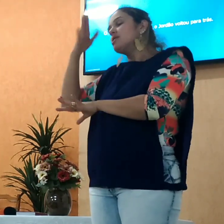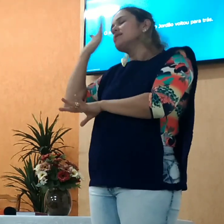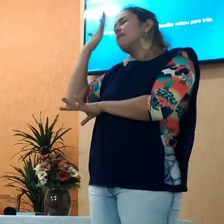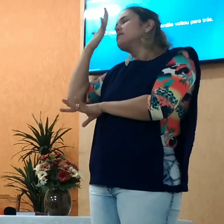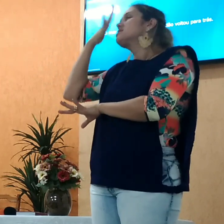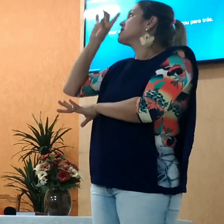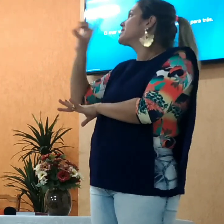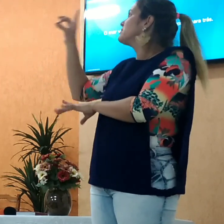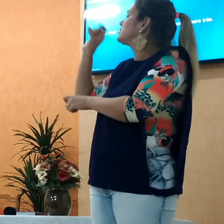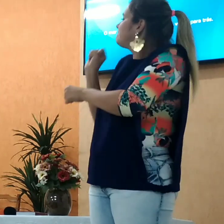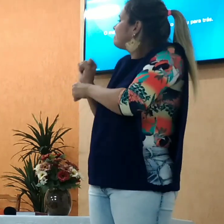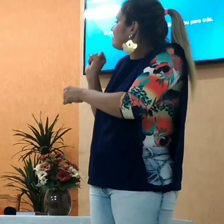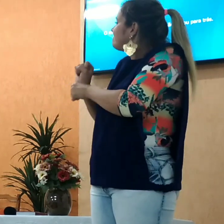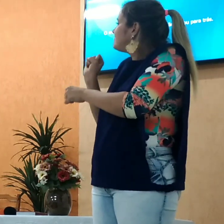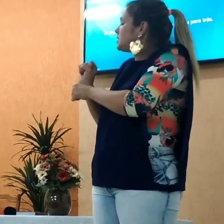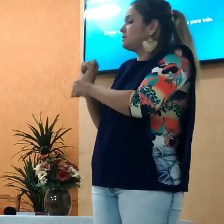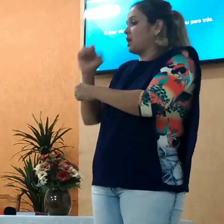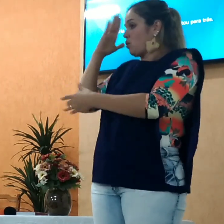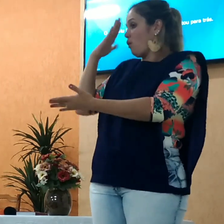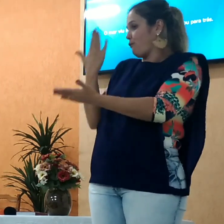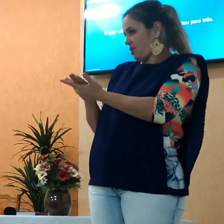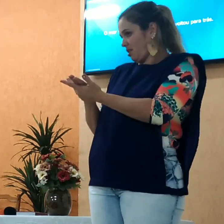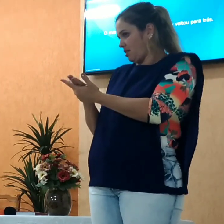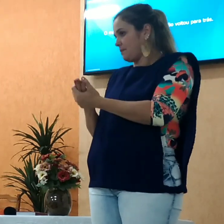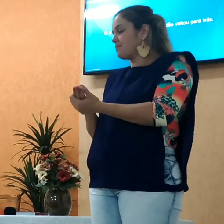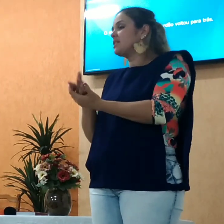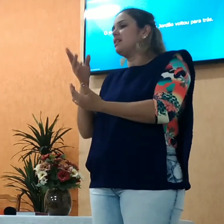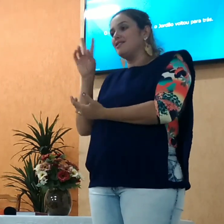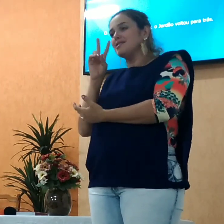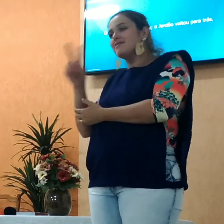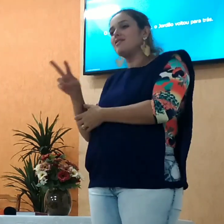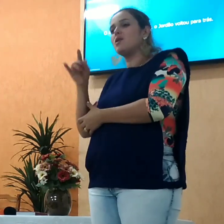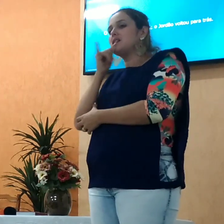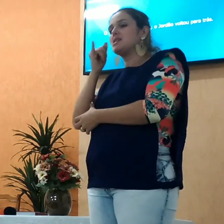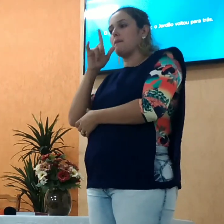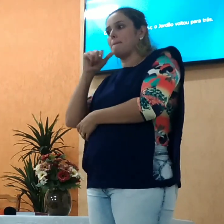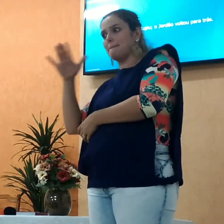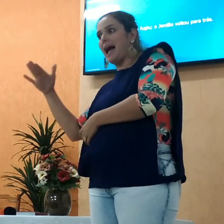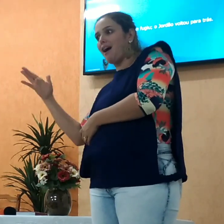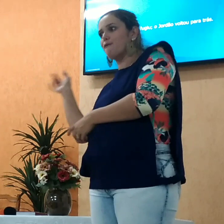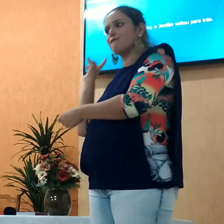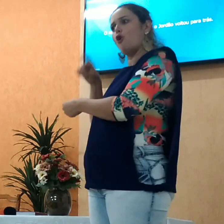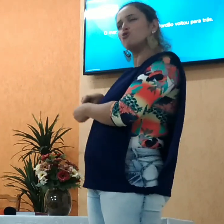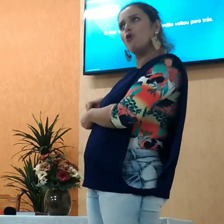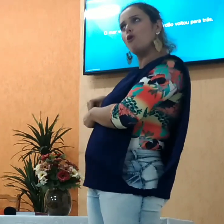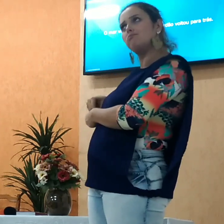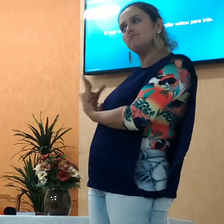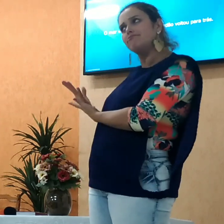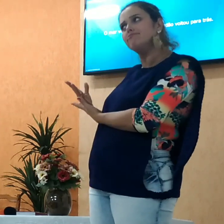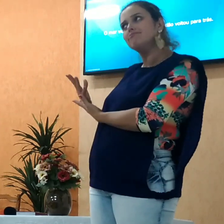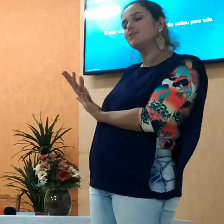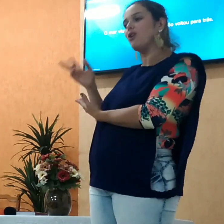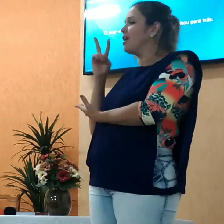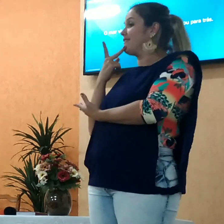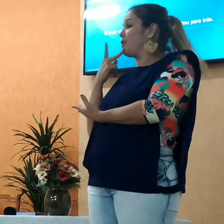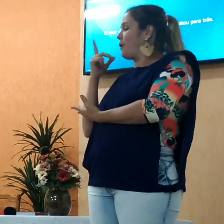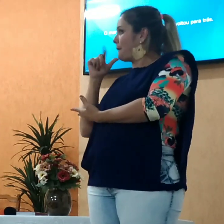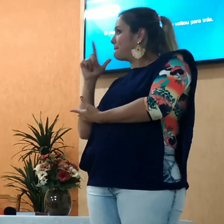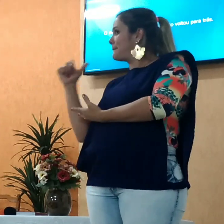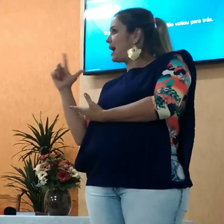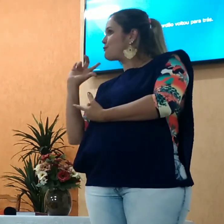aquele que nele confia. Olha, o mar voltou atrás, o Jordão, aliás, o mar fugiu, e o